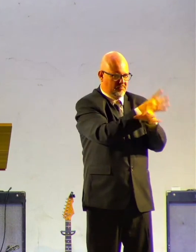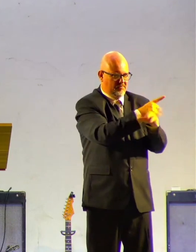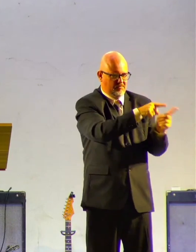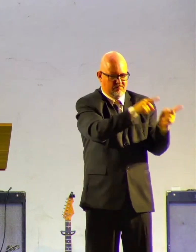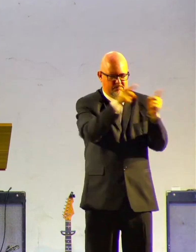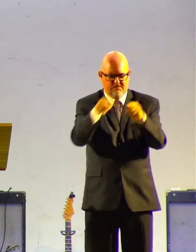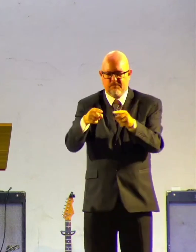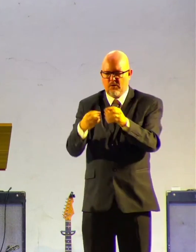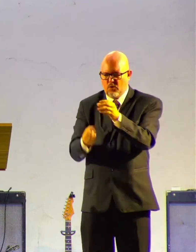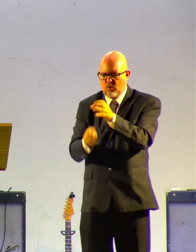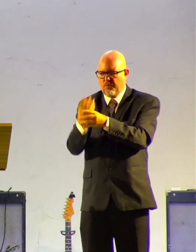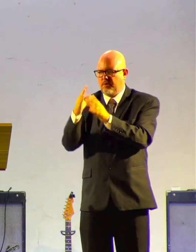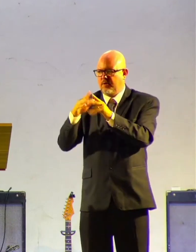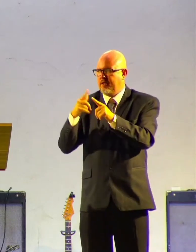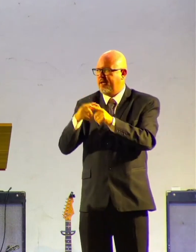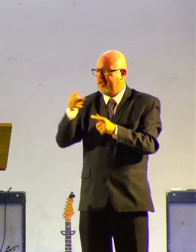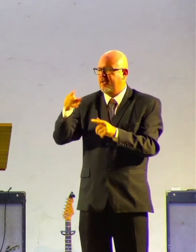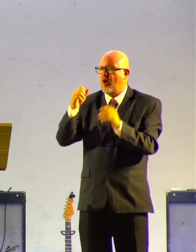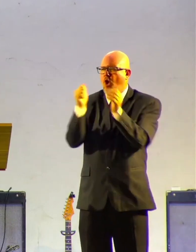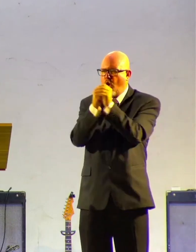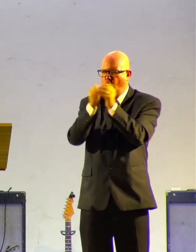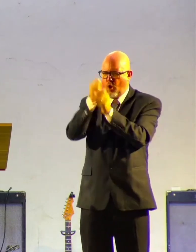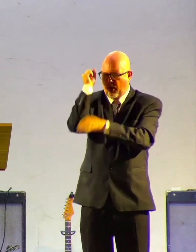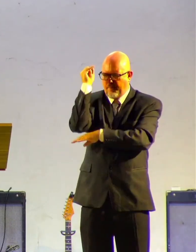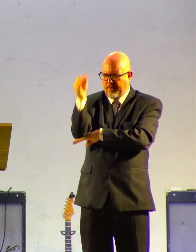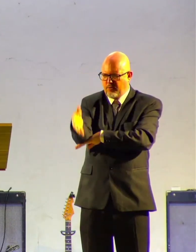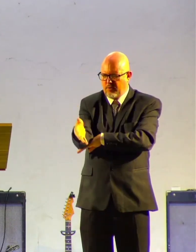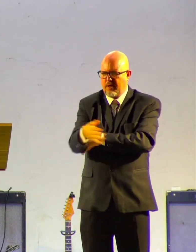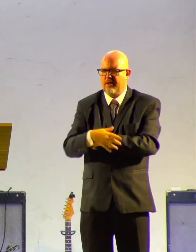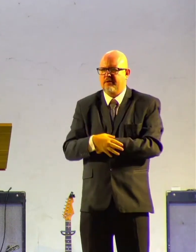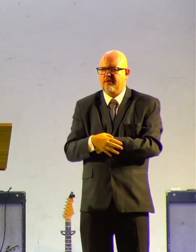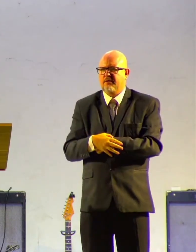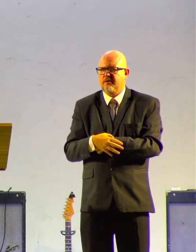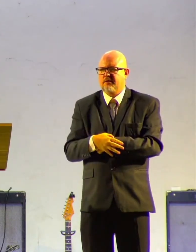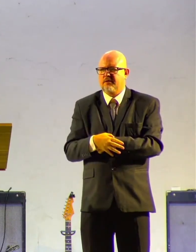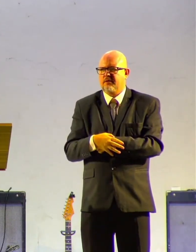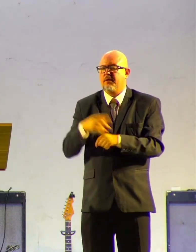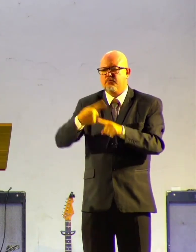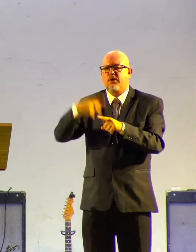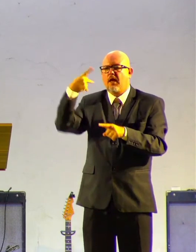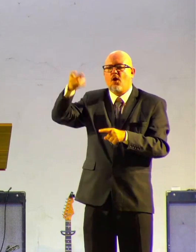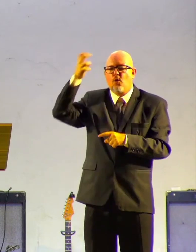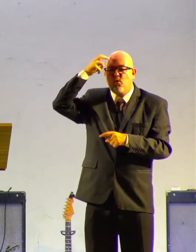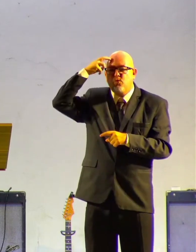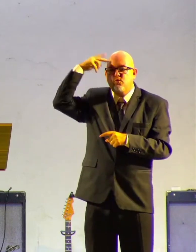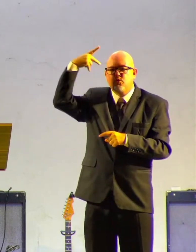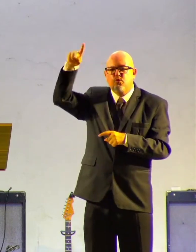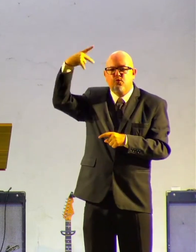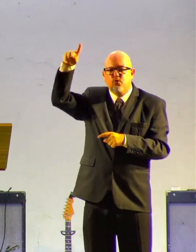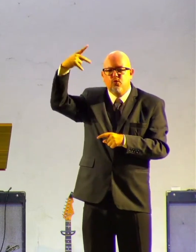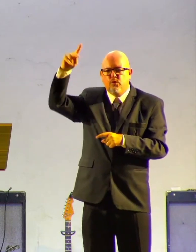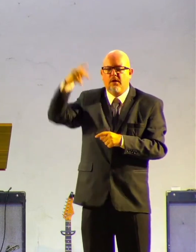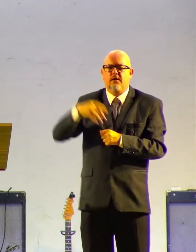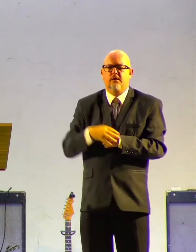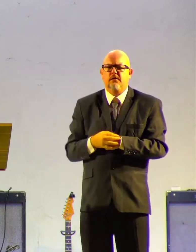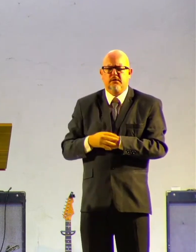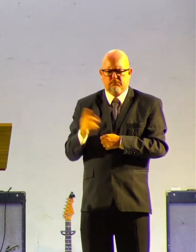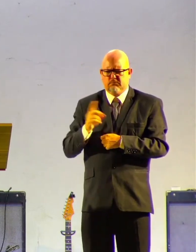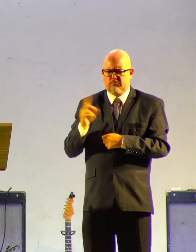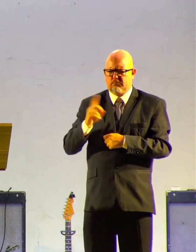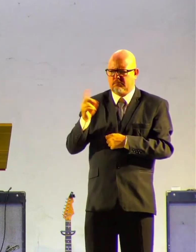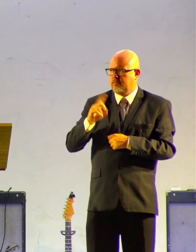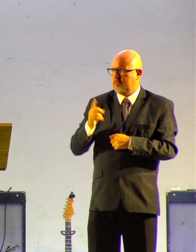igreja. E eu disse para ele: vocês oram de madrugada? Porque essa é a cultura oriental. Ele me disse: